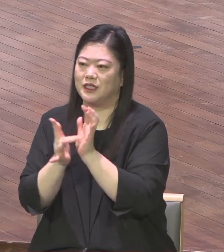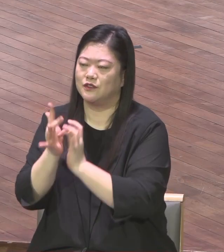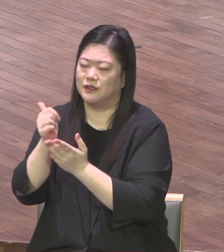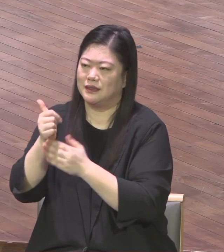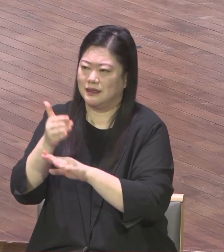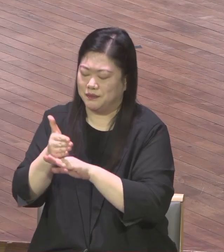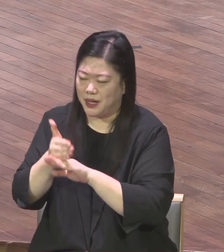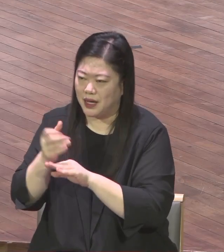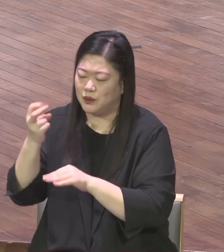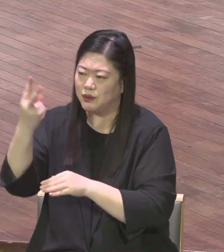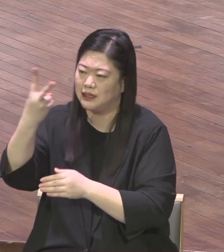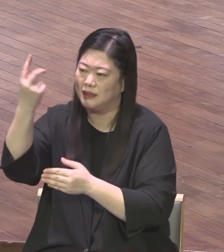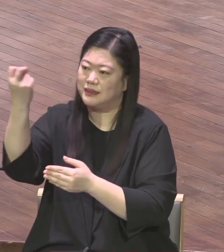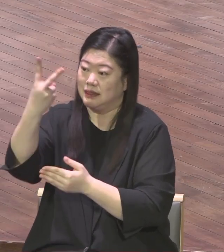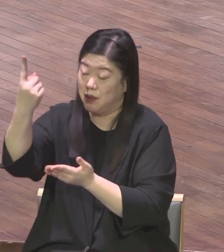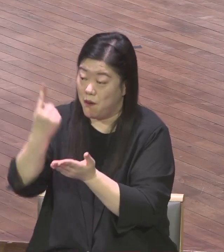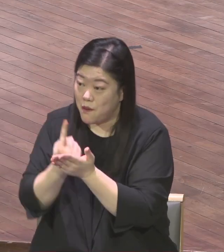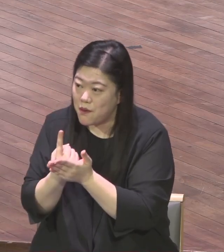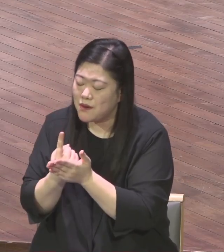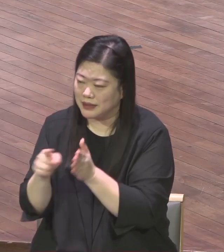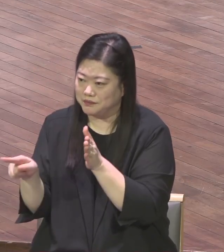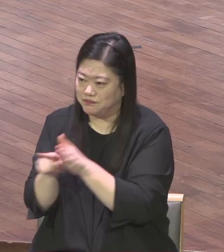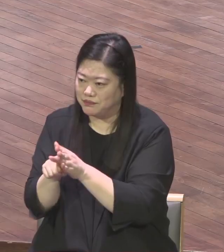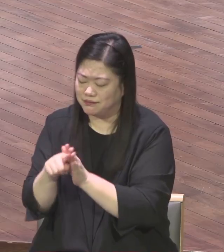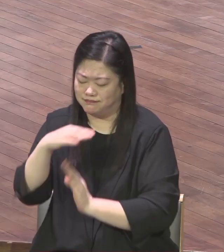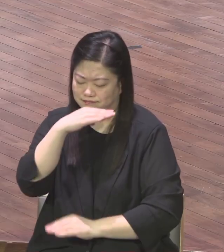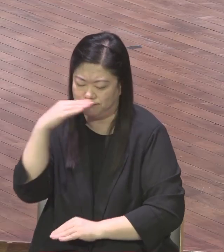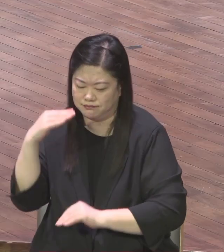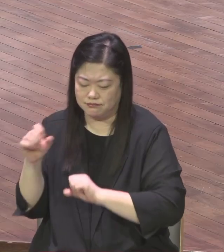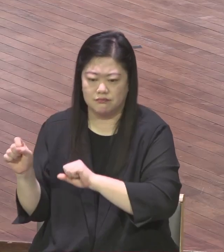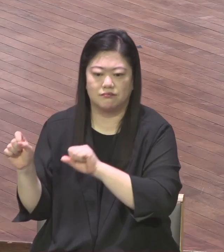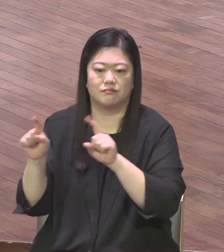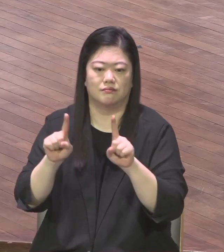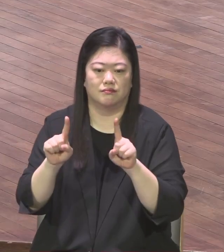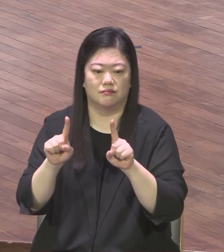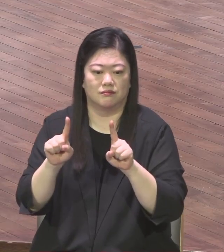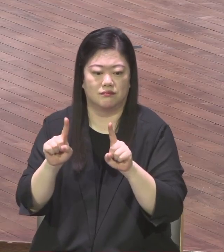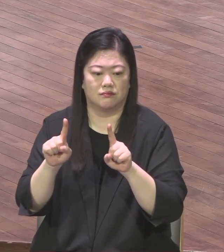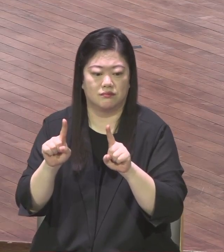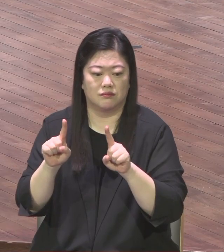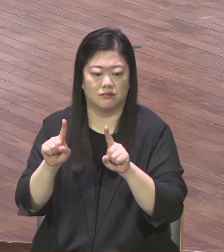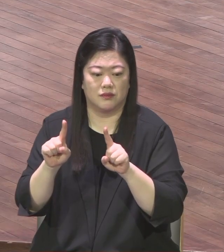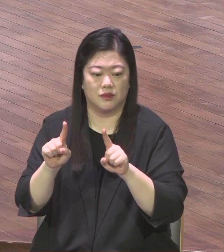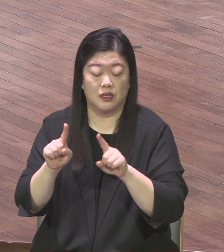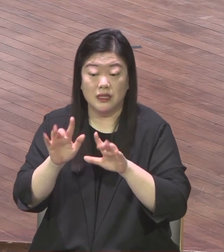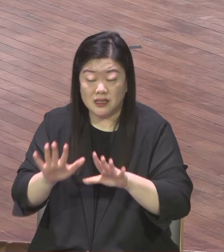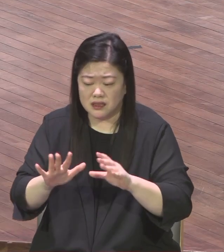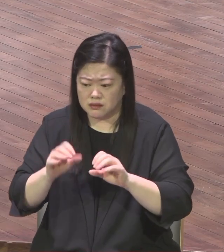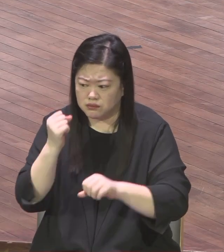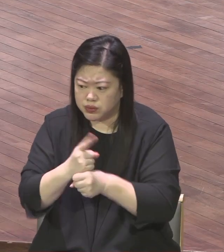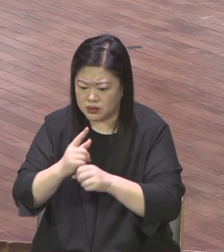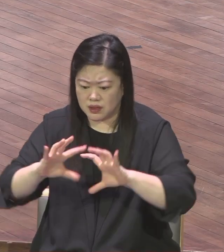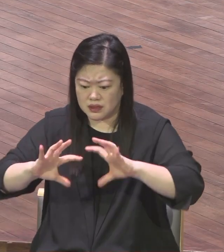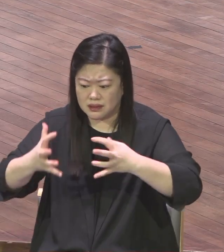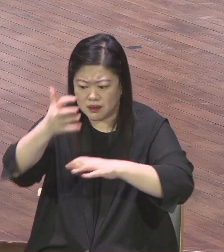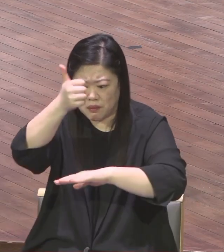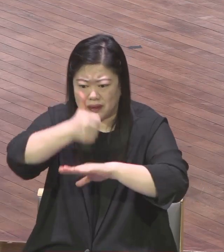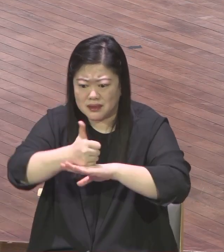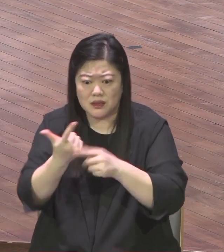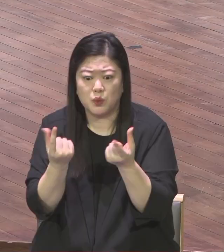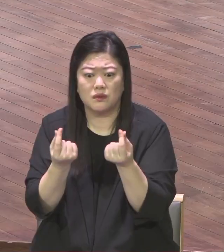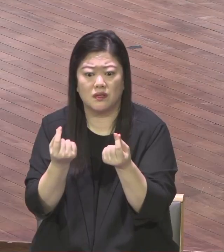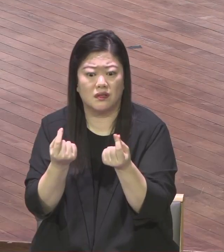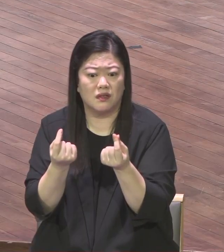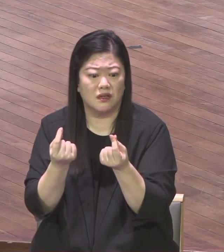이해와 함께 재림 신앙인으로서 마지막 때를 어떻게 살아야 되는지, 이제